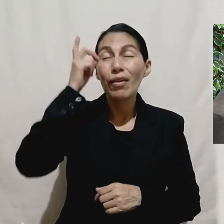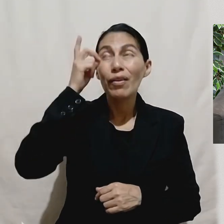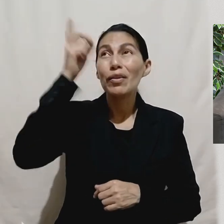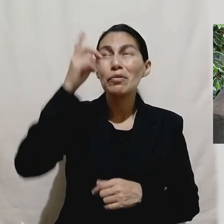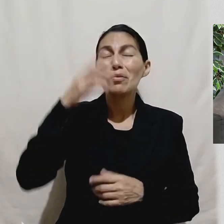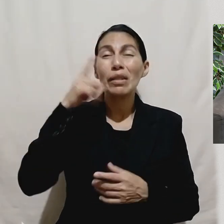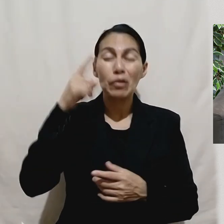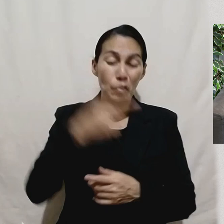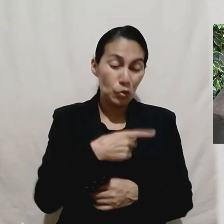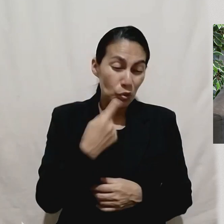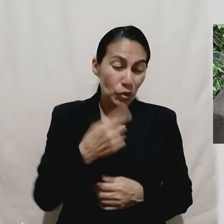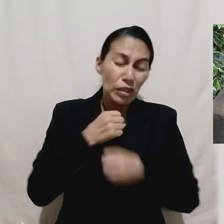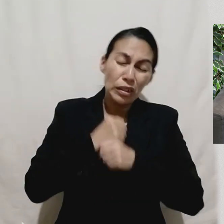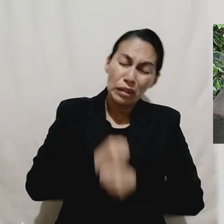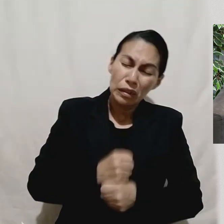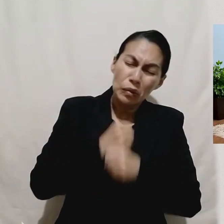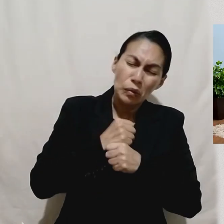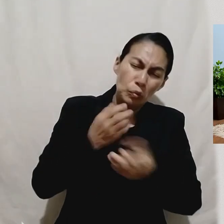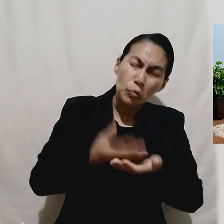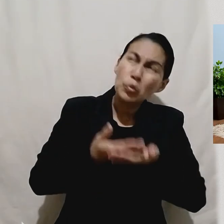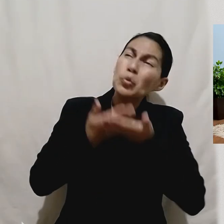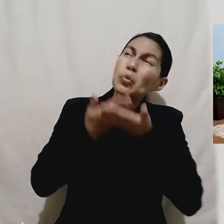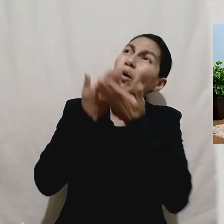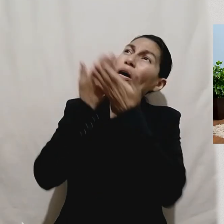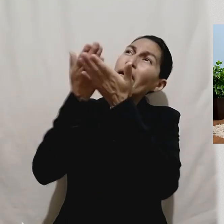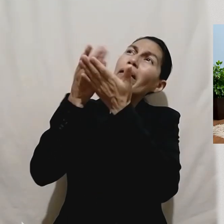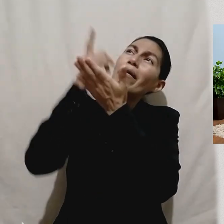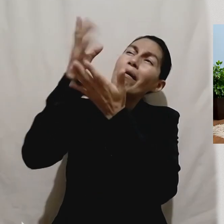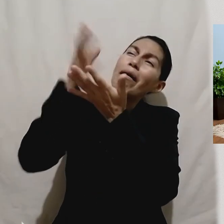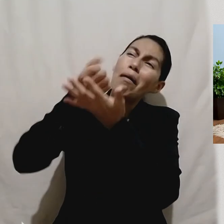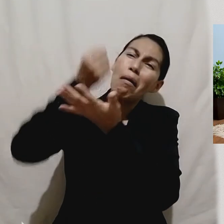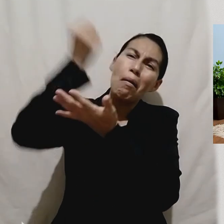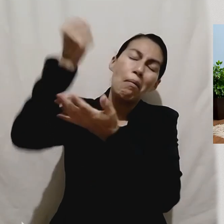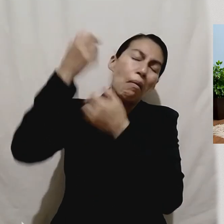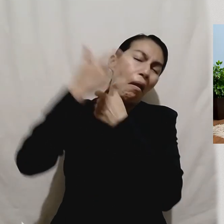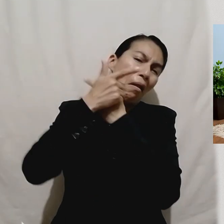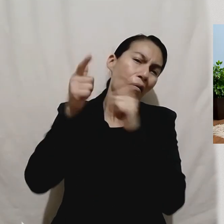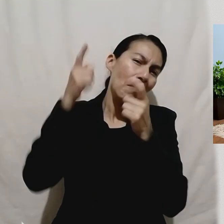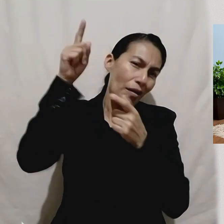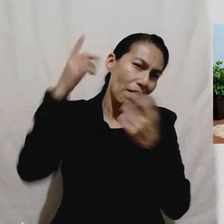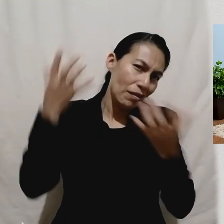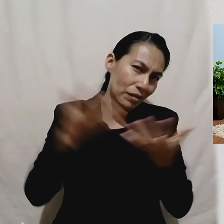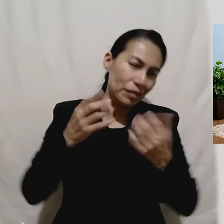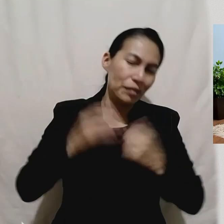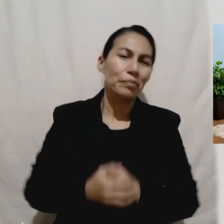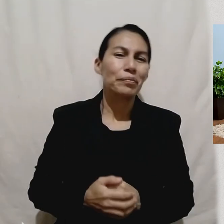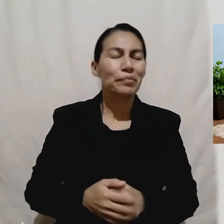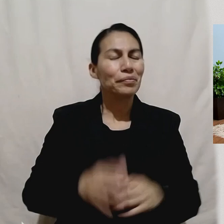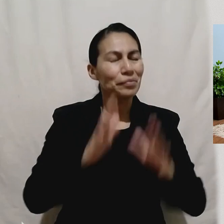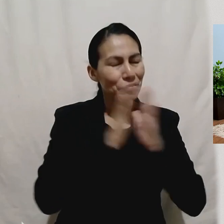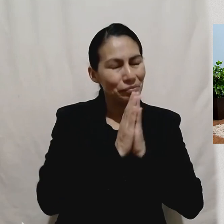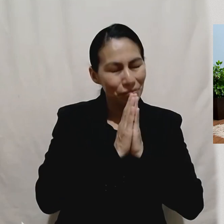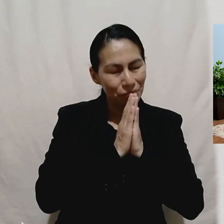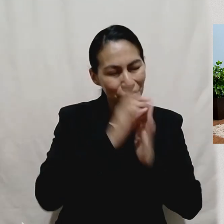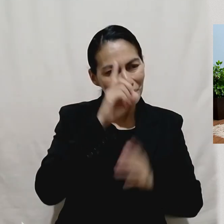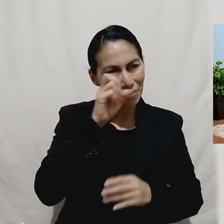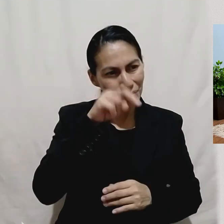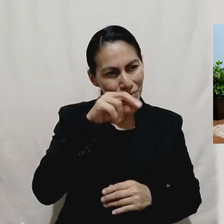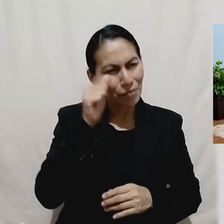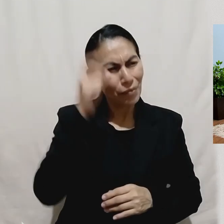a los pies de Jesús y él se va a encargar de lo demás Amén gracias Dana que Dios te siga conduciendo